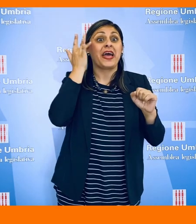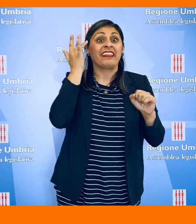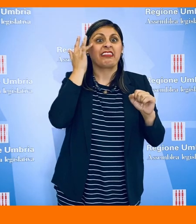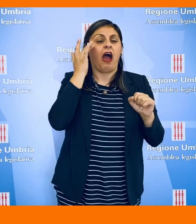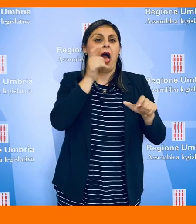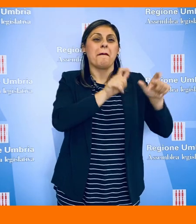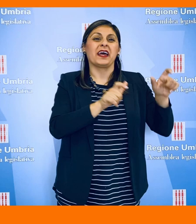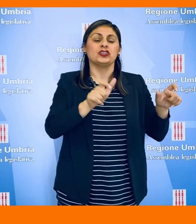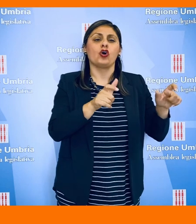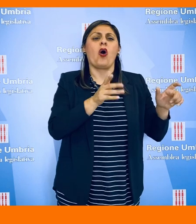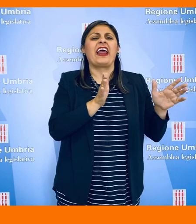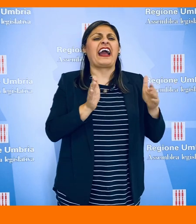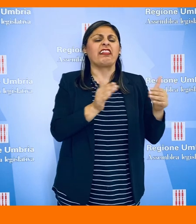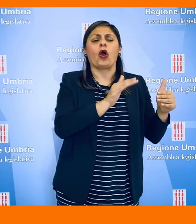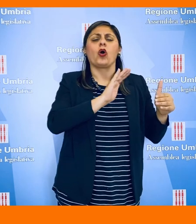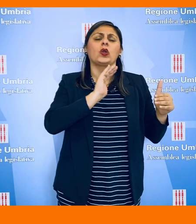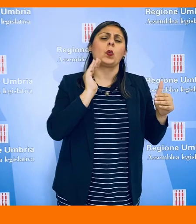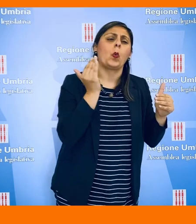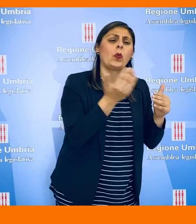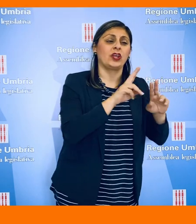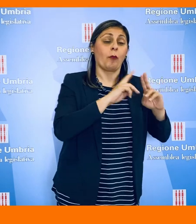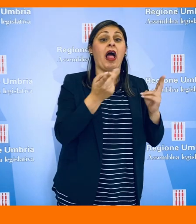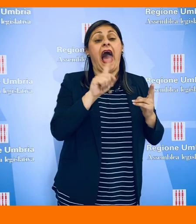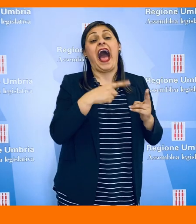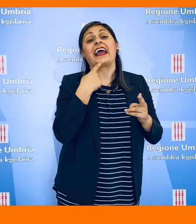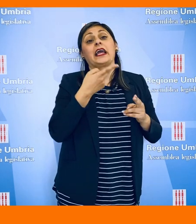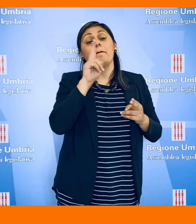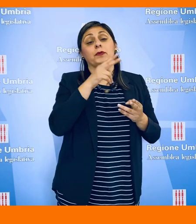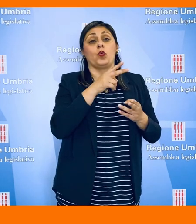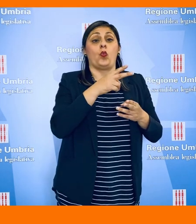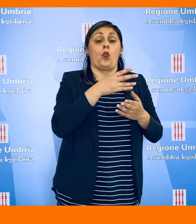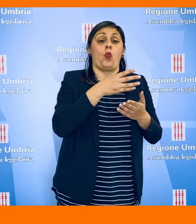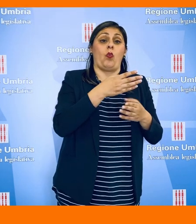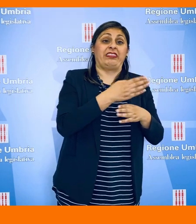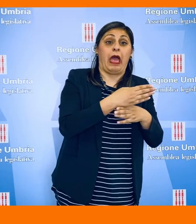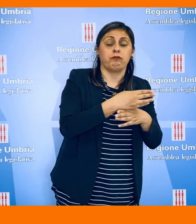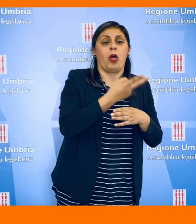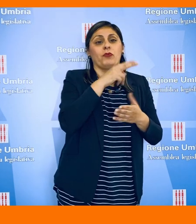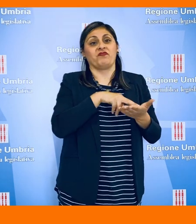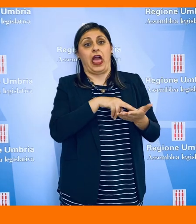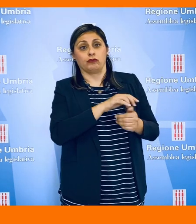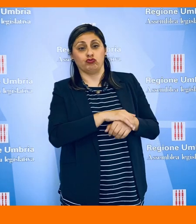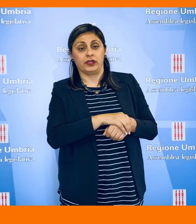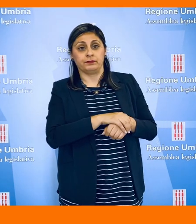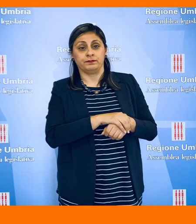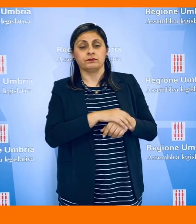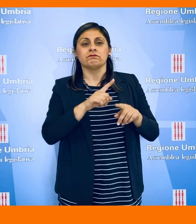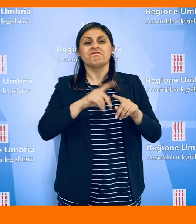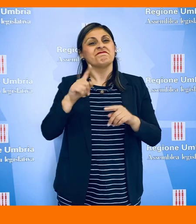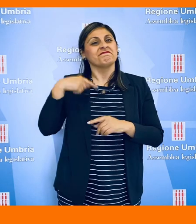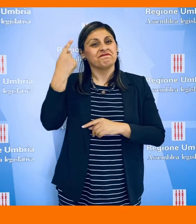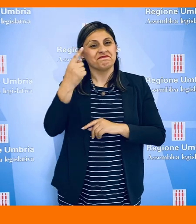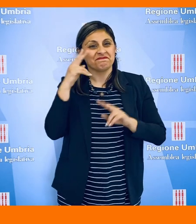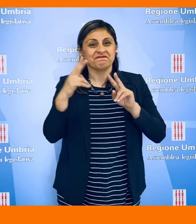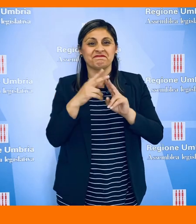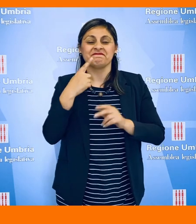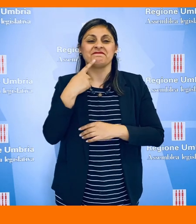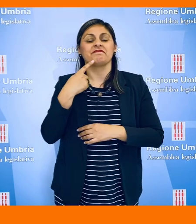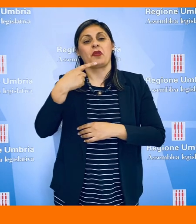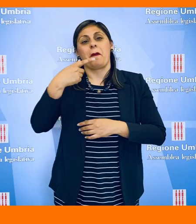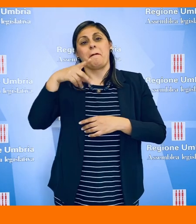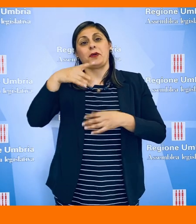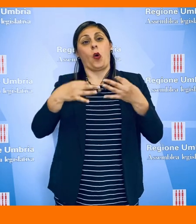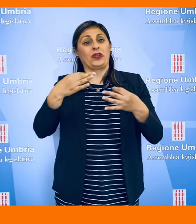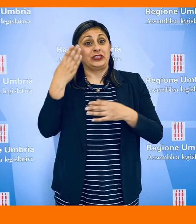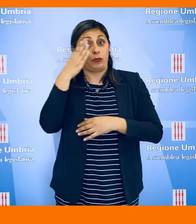tutte le categorie, di tutte le fasce e anche dei più fragili e dei più deboli. La prossima volta incontreremo il procuratore di Spoleto. Oggi abbiamo